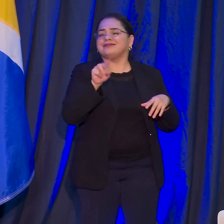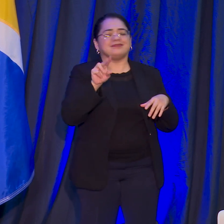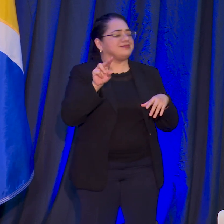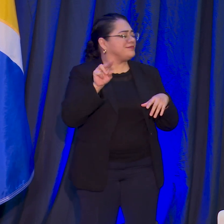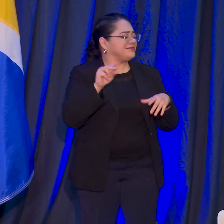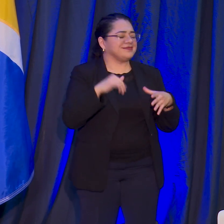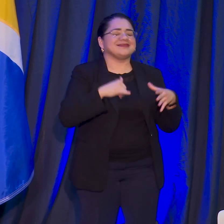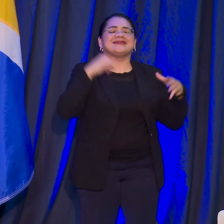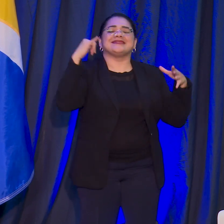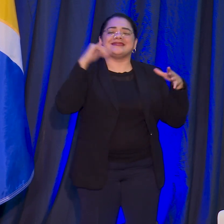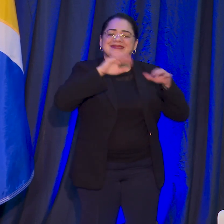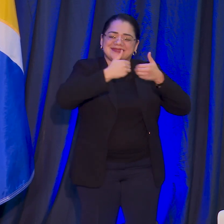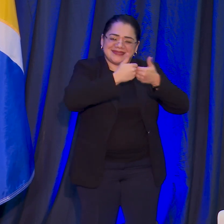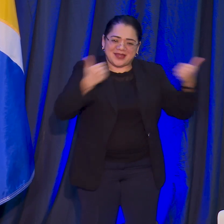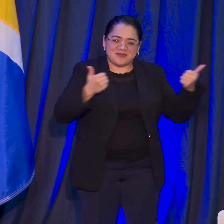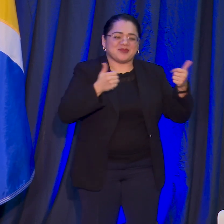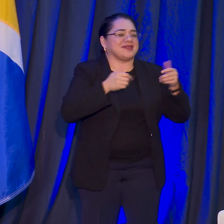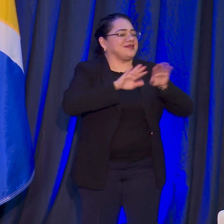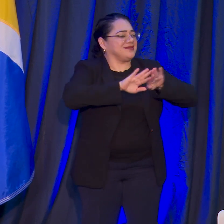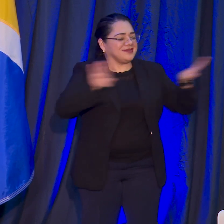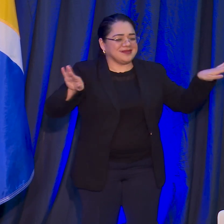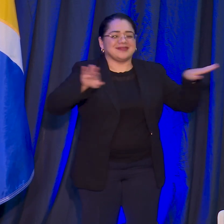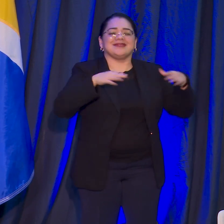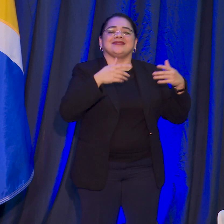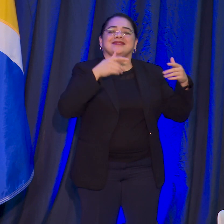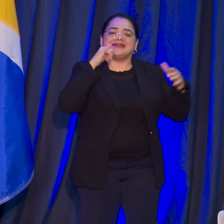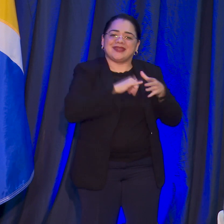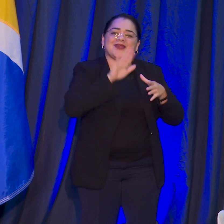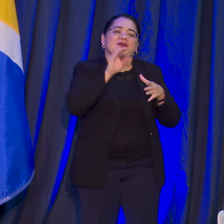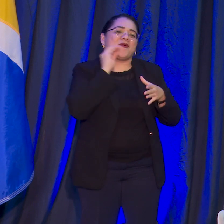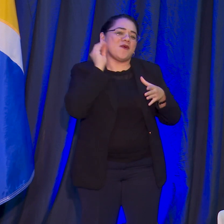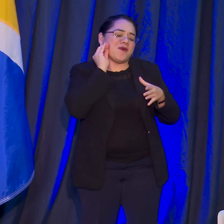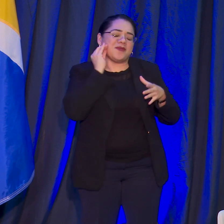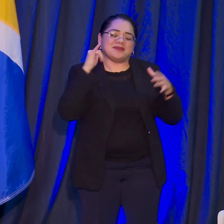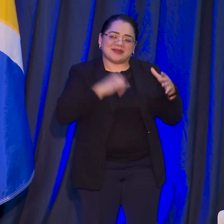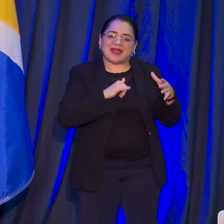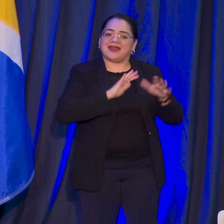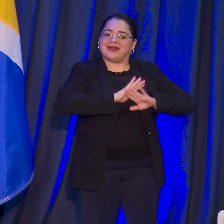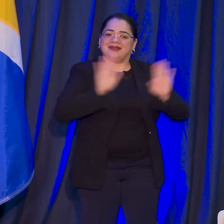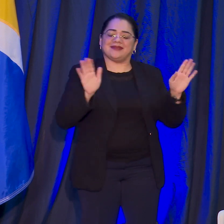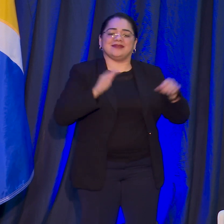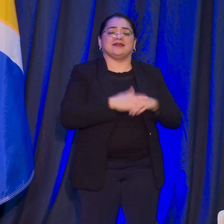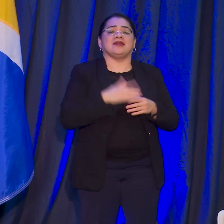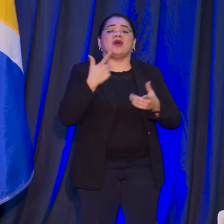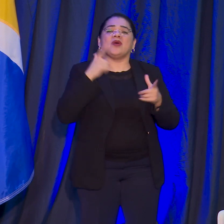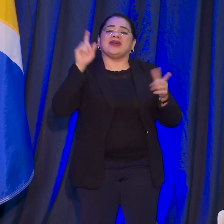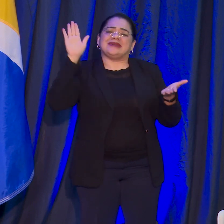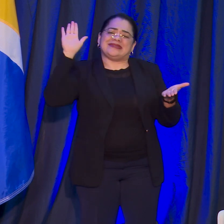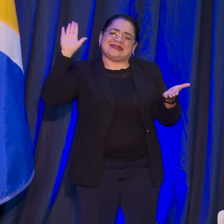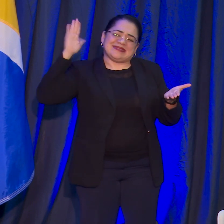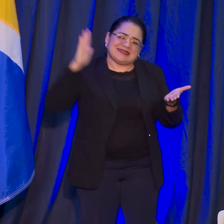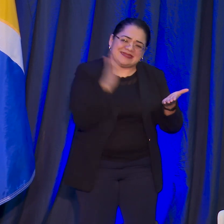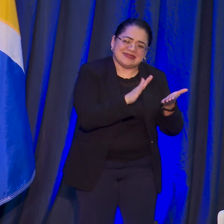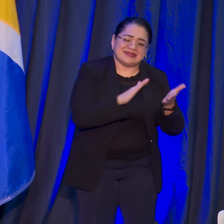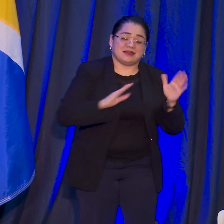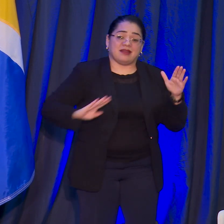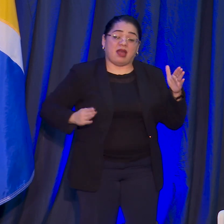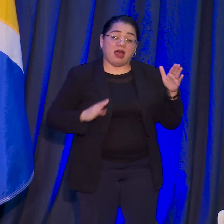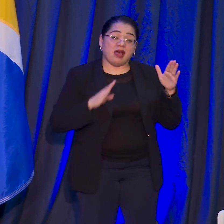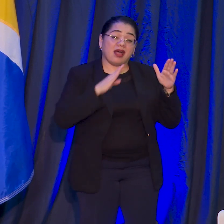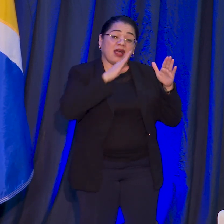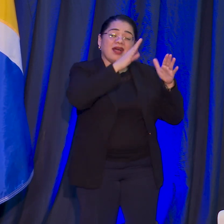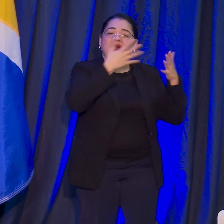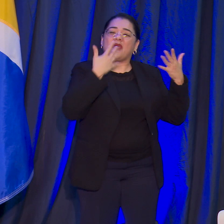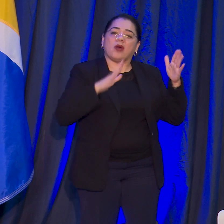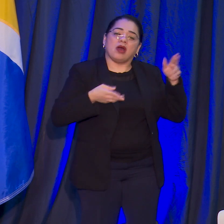residentes sigan las guías que les da la ciudad para bajar la transmisión del COVID-19.